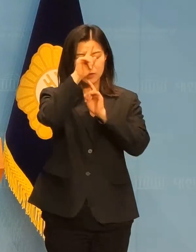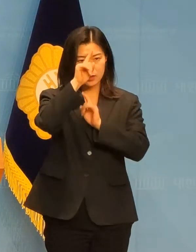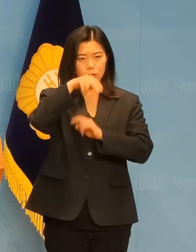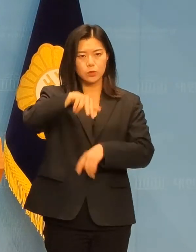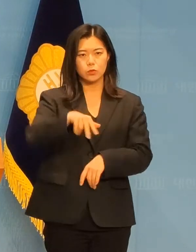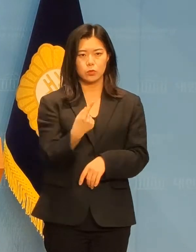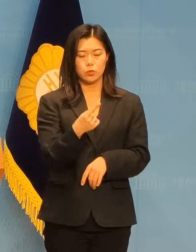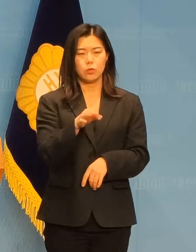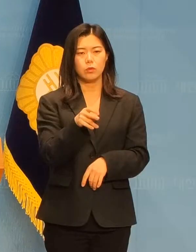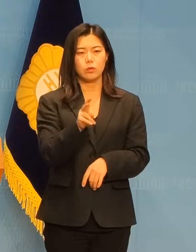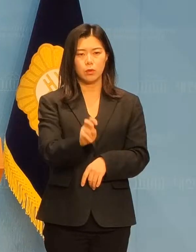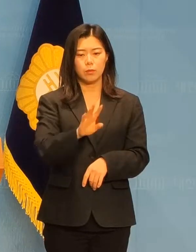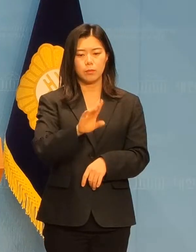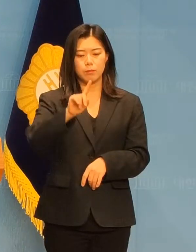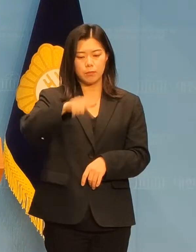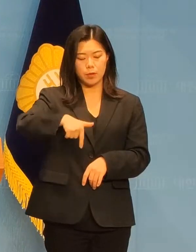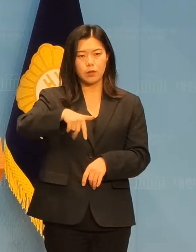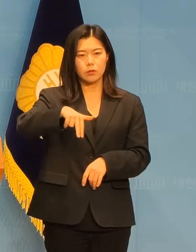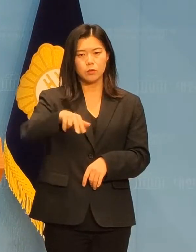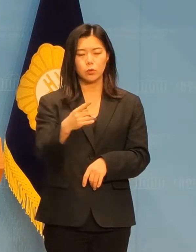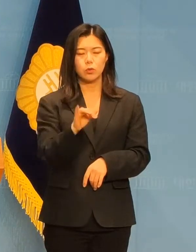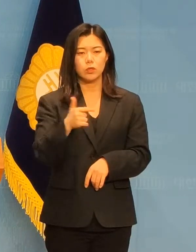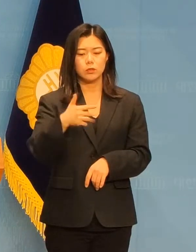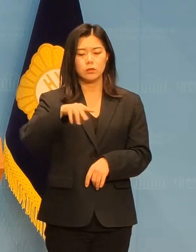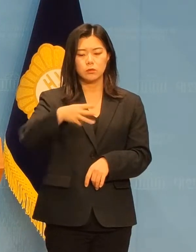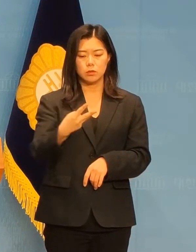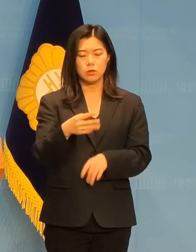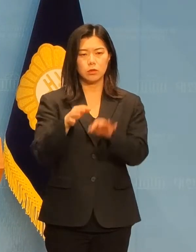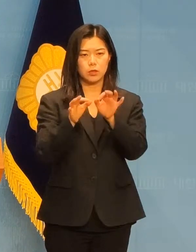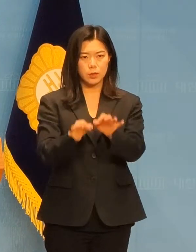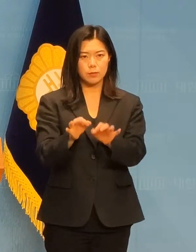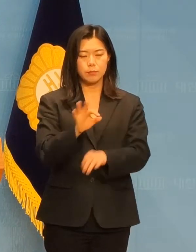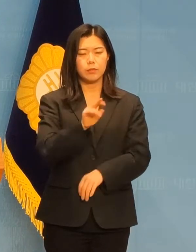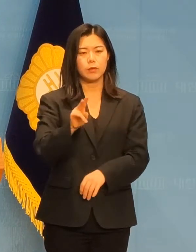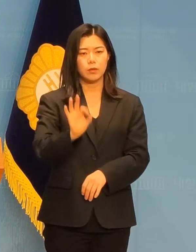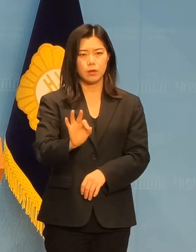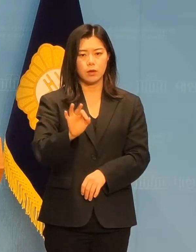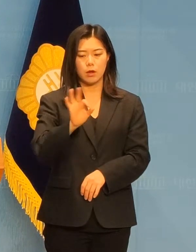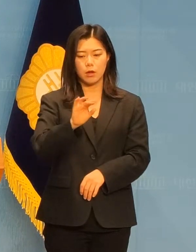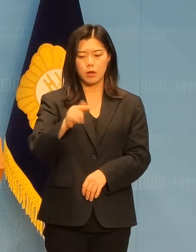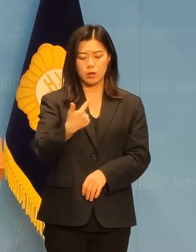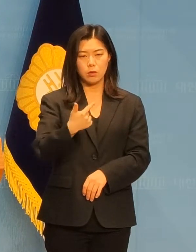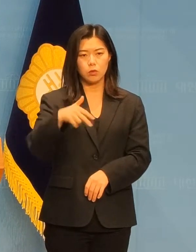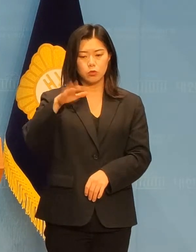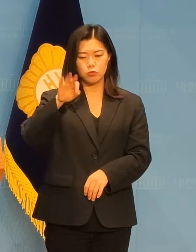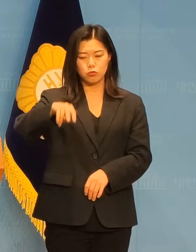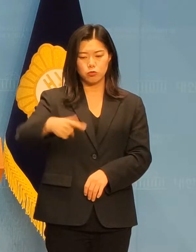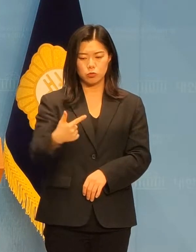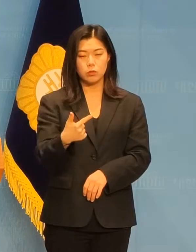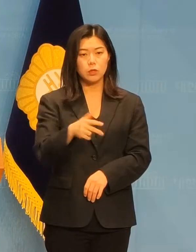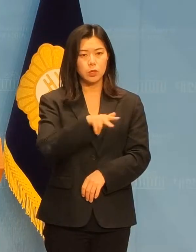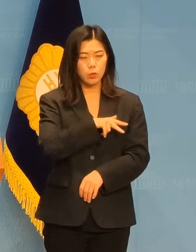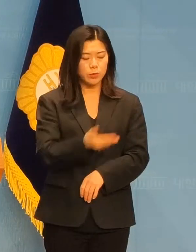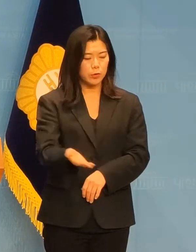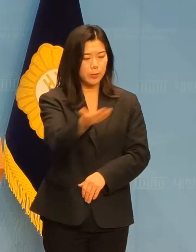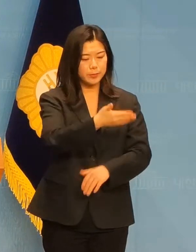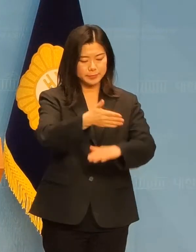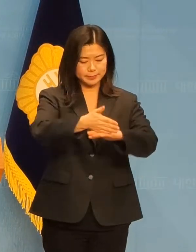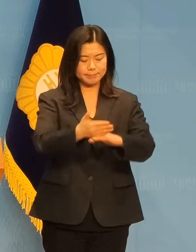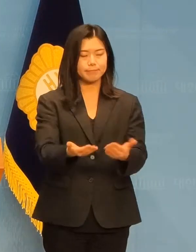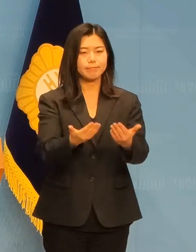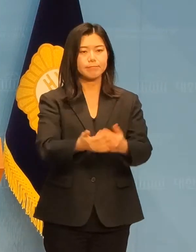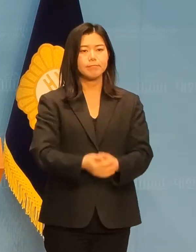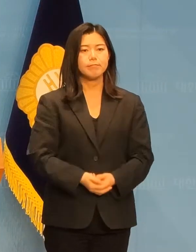조계원, 염태영, 박지원, 조인철, 김우영, 양부남, 안도걸, 윤종호 의원님께 감사의 말씀을